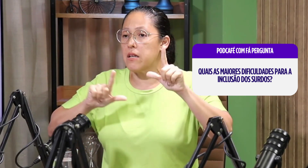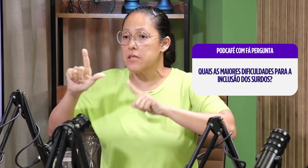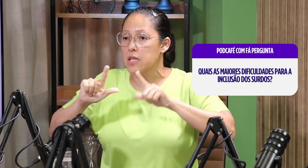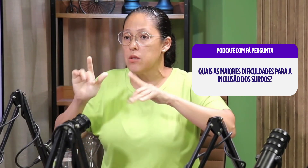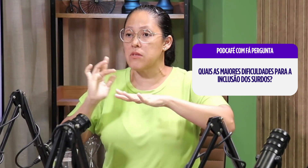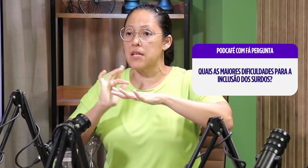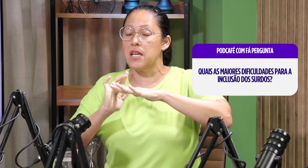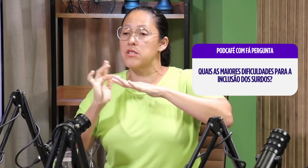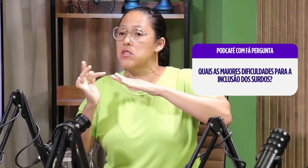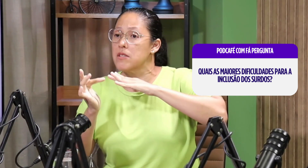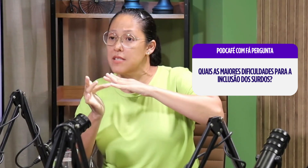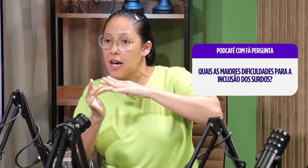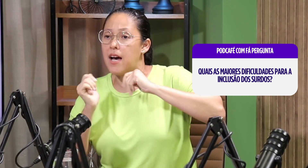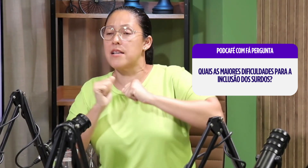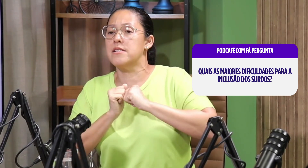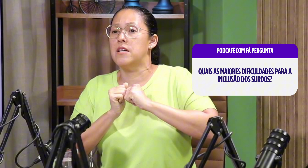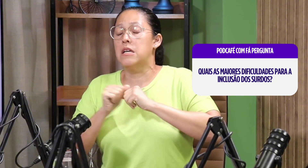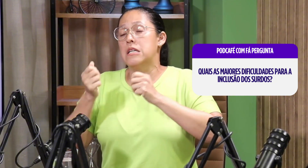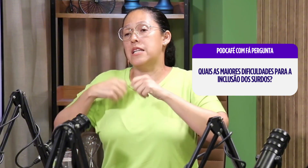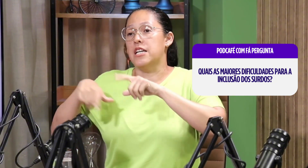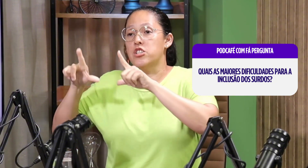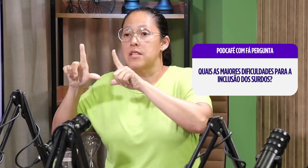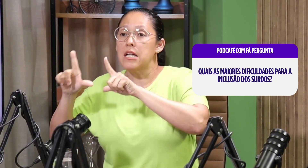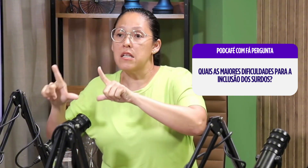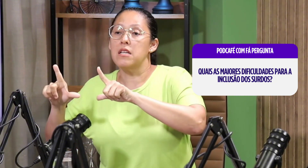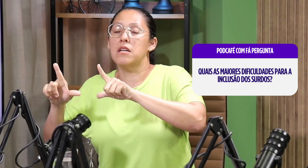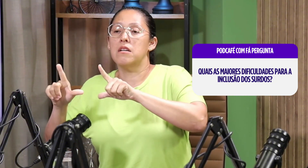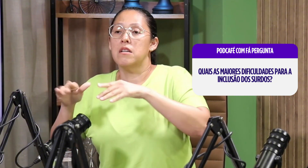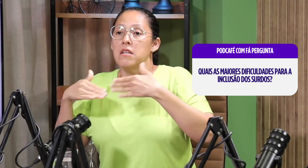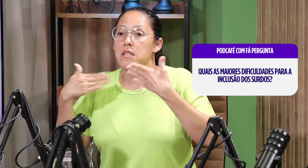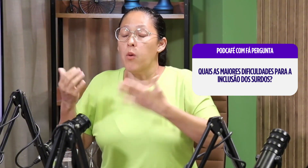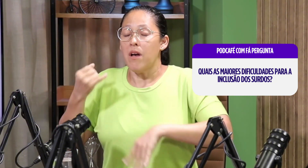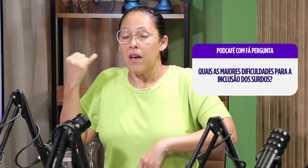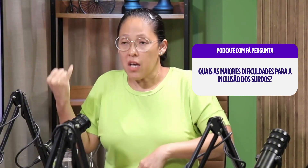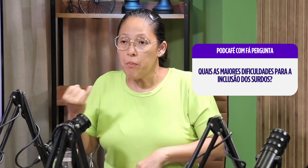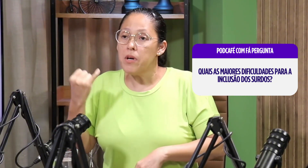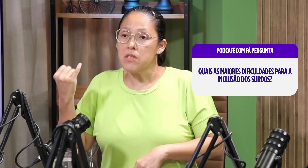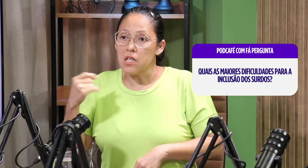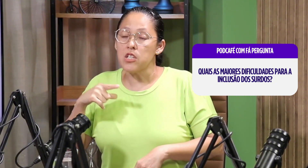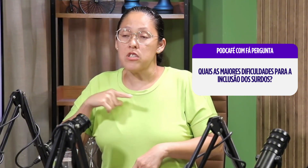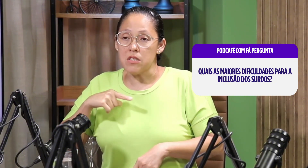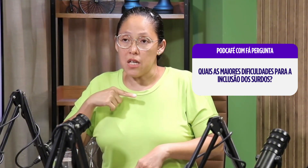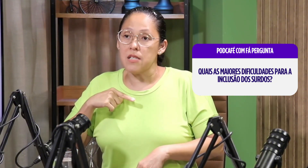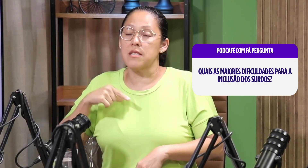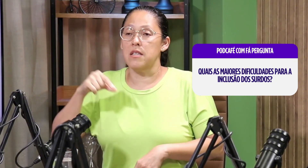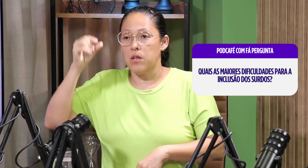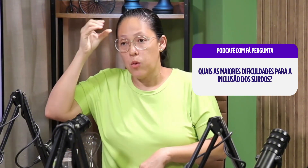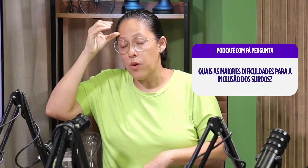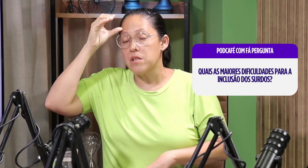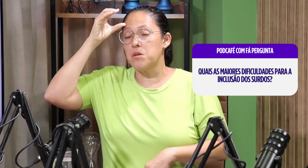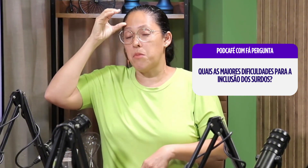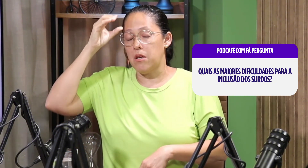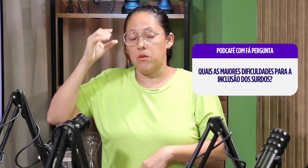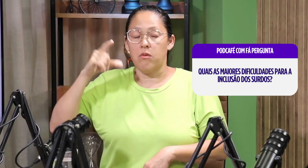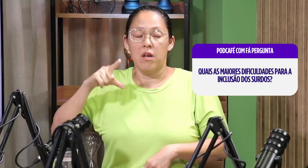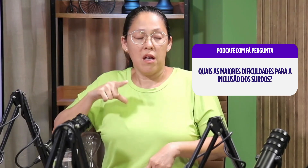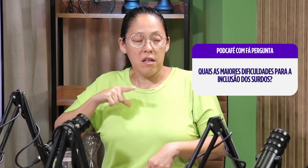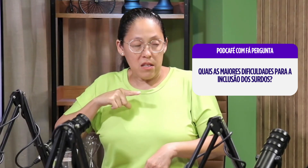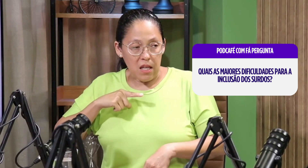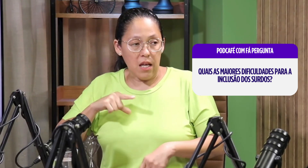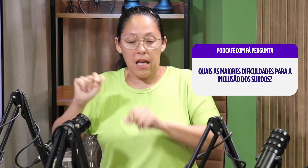na televisão, nas redes sociais, ter a janelinha. Então, é importante ter esse